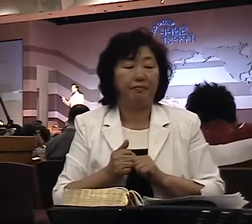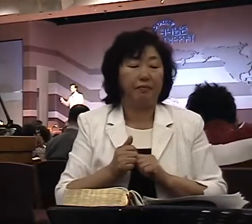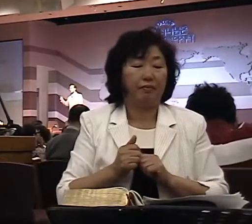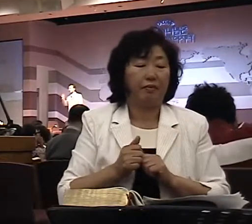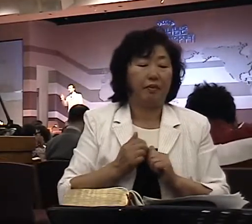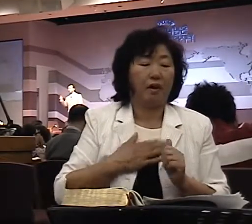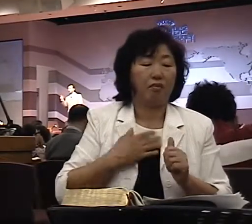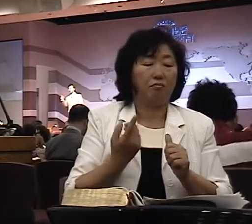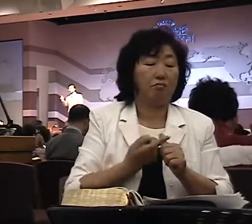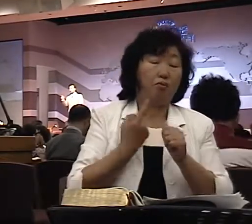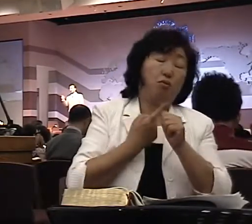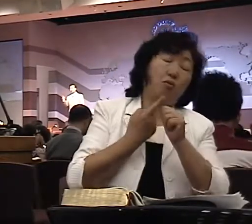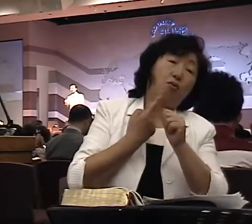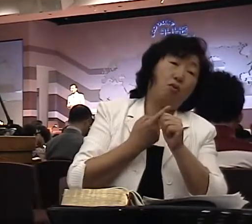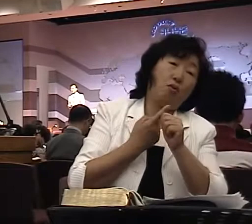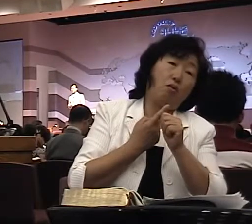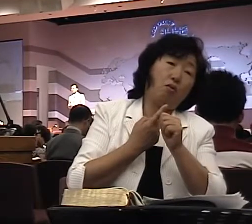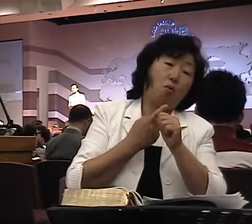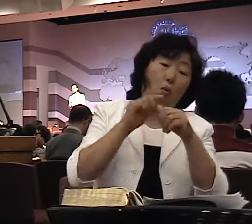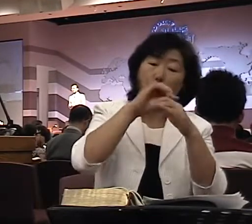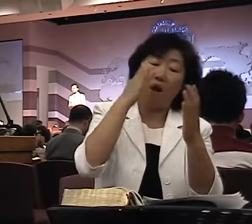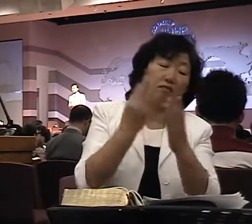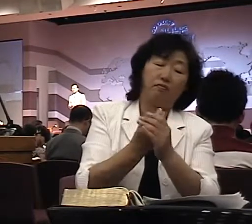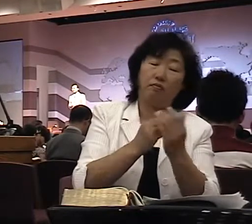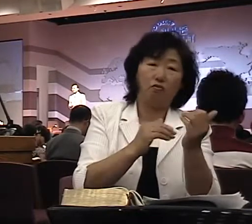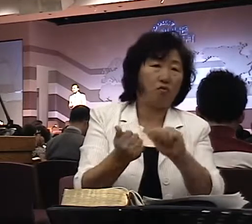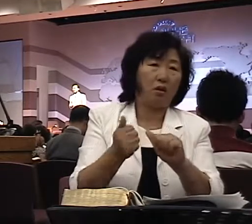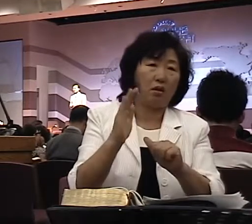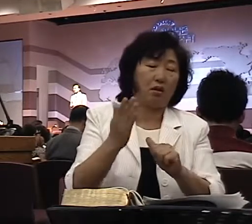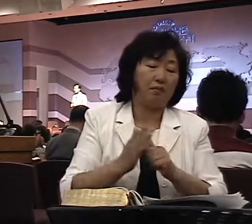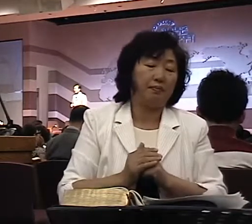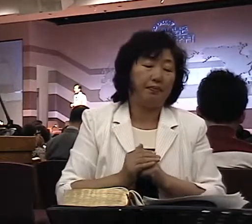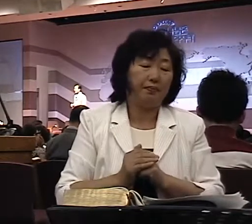내가 모르는 사이에 완전히 죽게 됩니다.